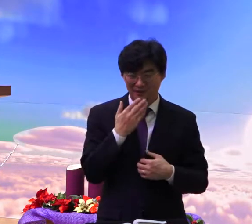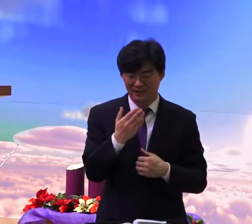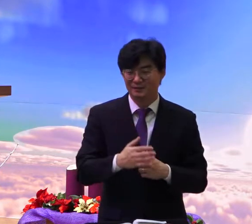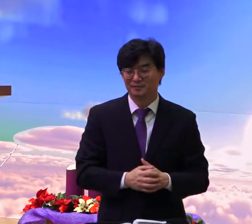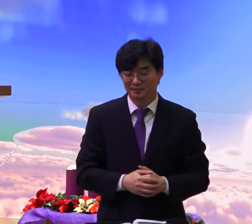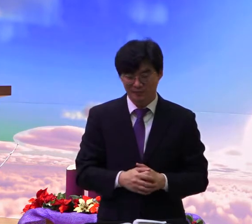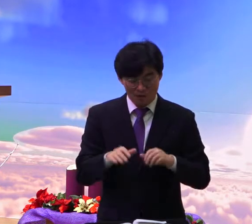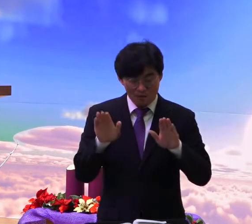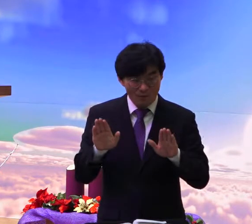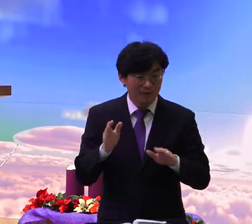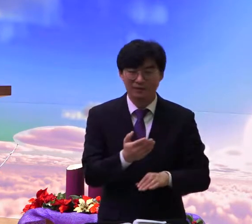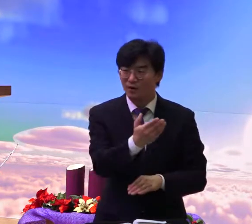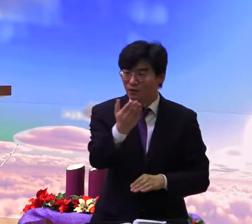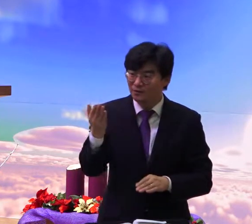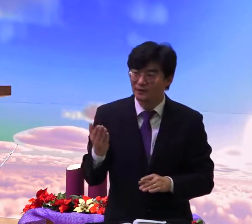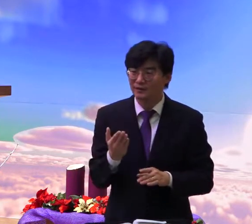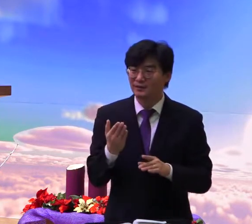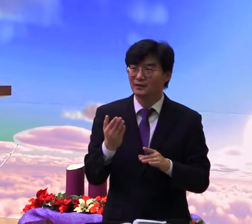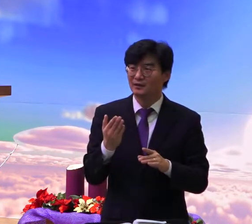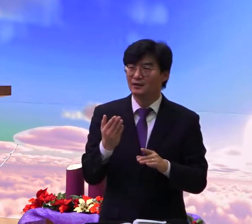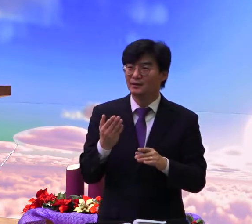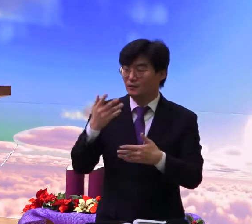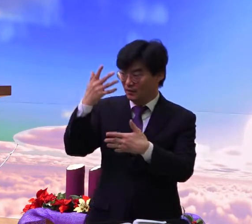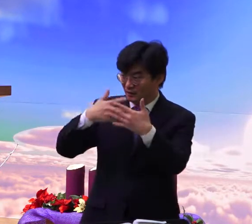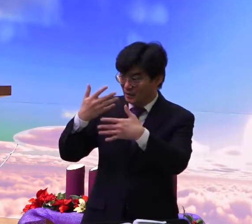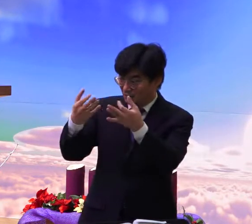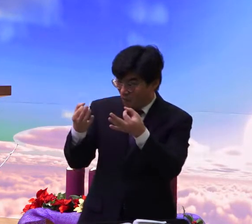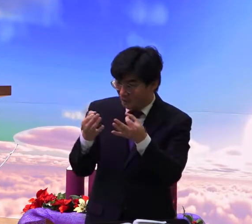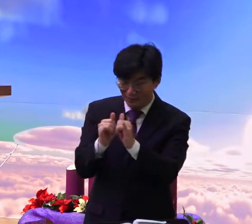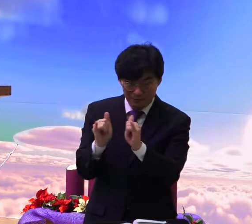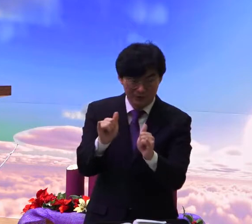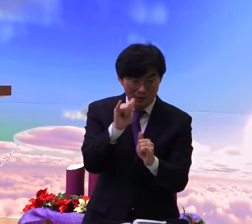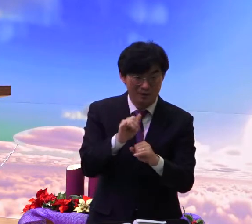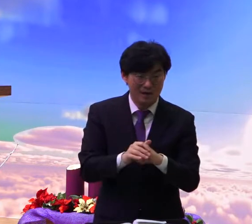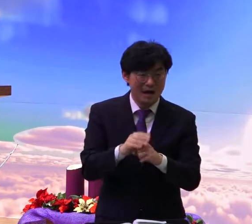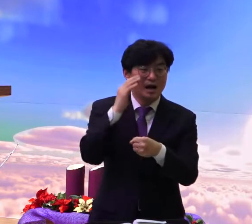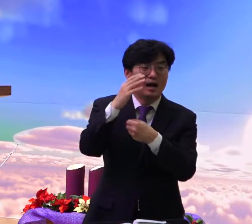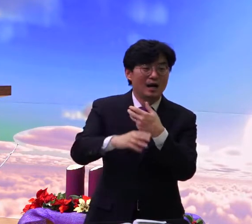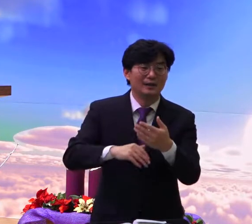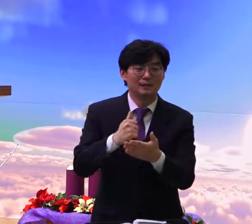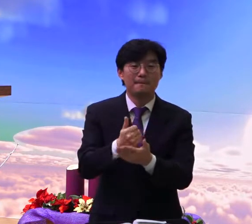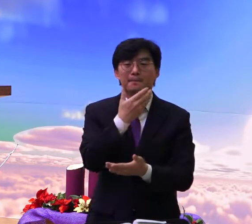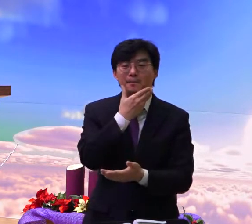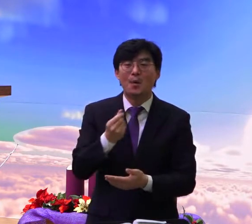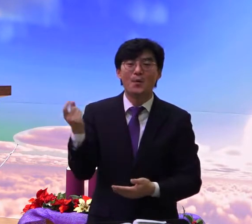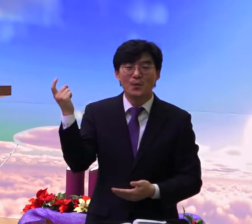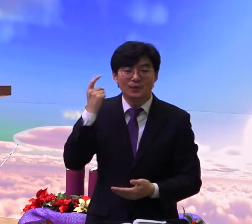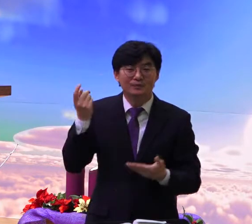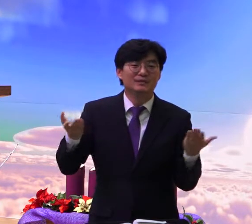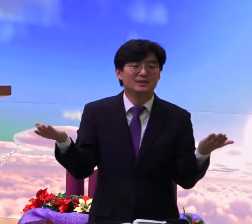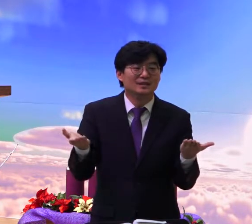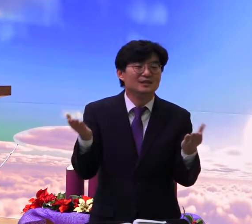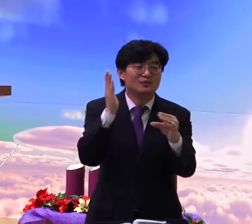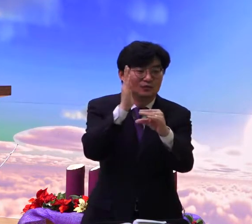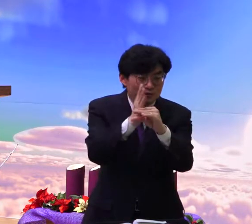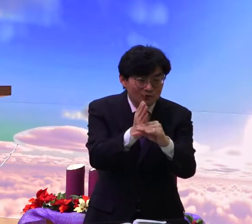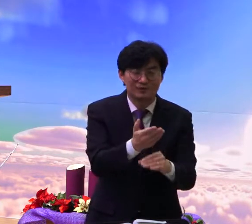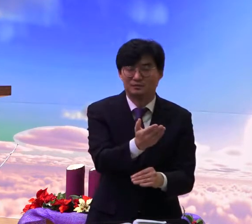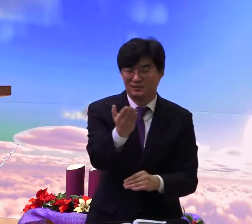오늘 이 자리에서 예배하는, 또 영상 예배하는 모든 분들은 하나님의 복음의 일꾼입니다.